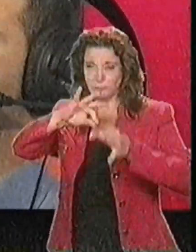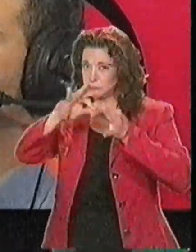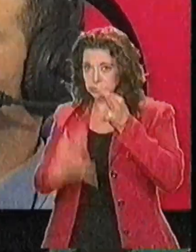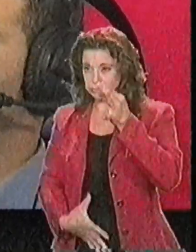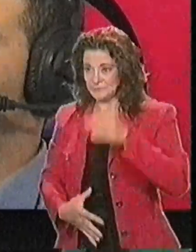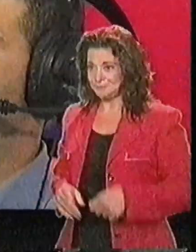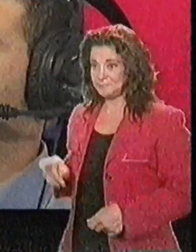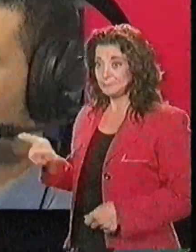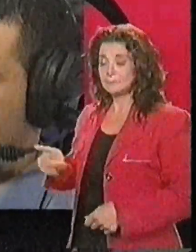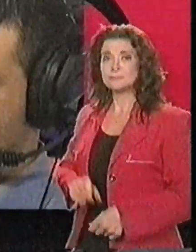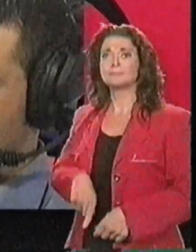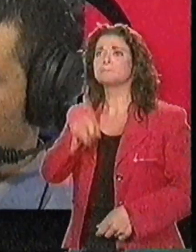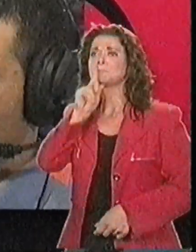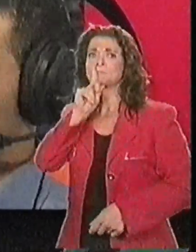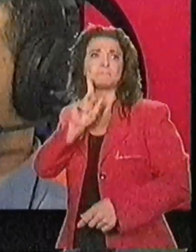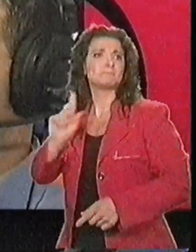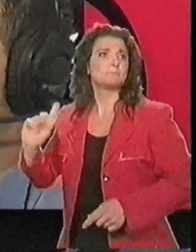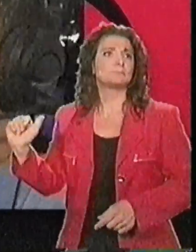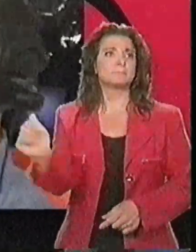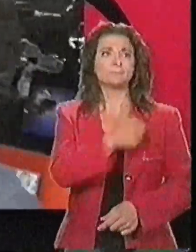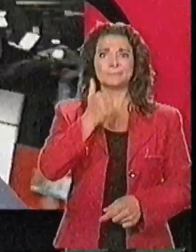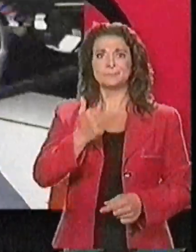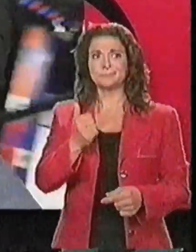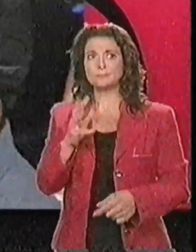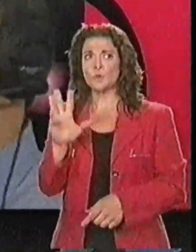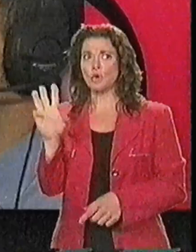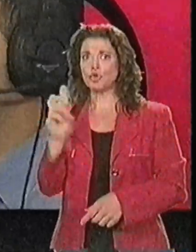silence, s'il vous plaît, un peu partout. Merci, dans 30 secondes.